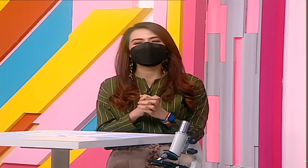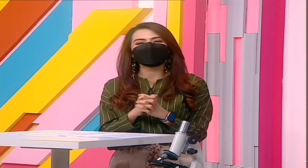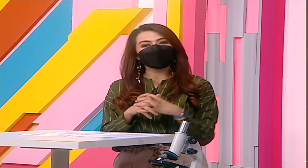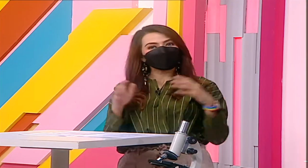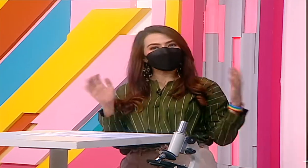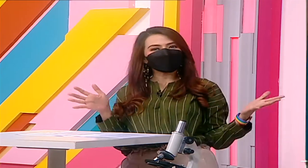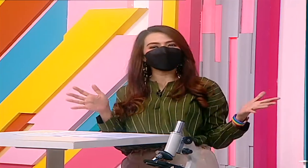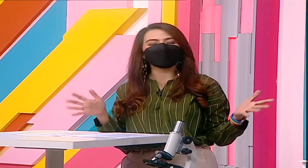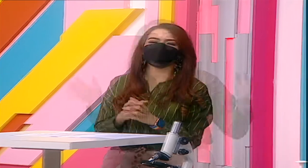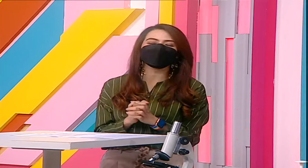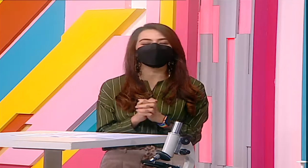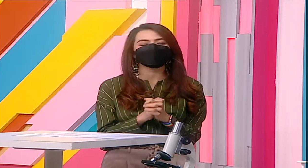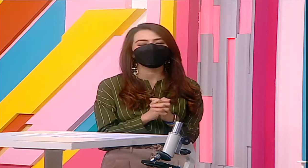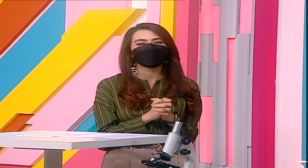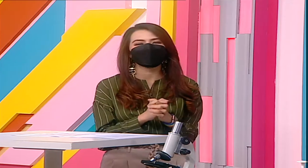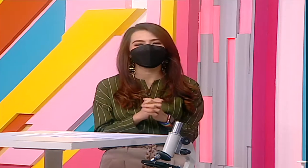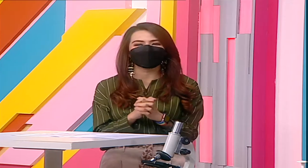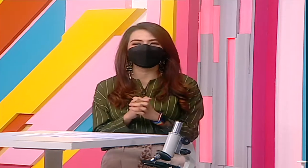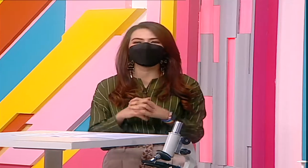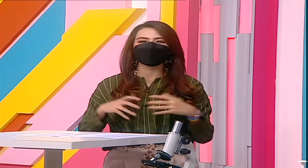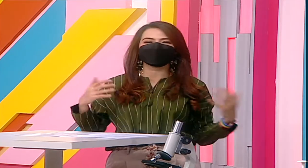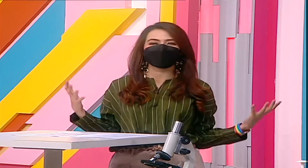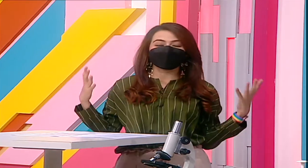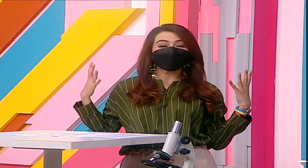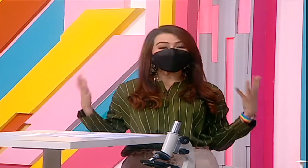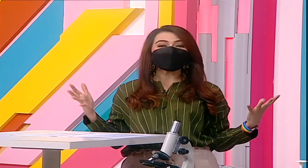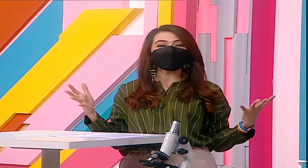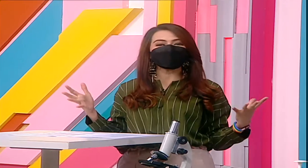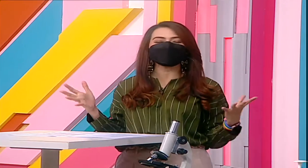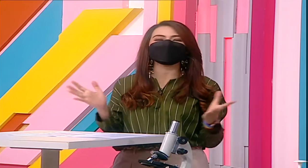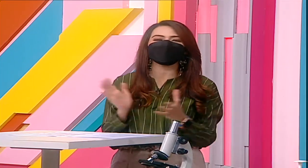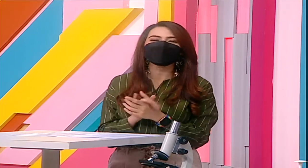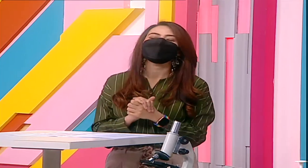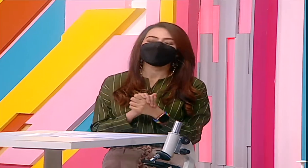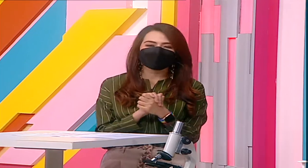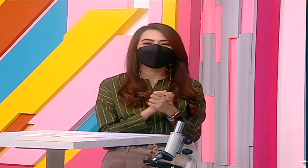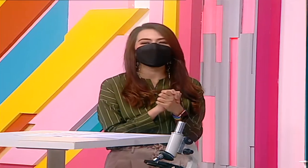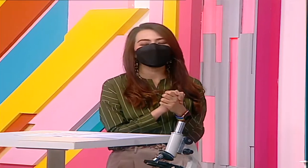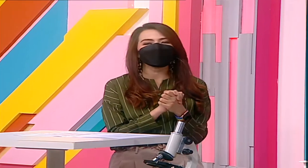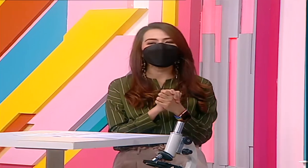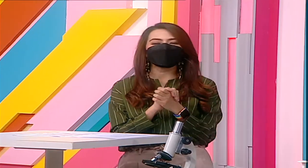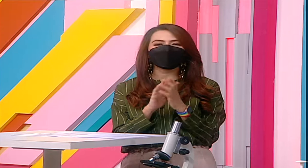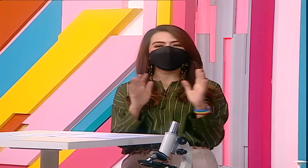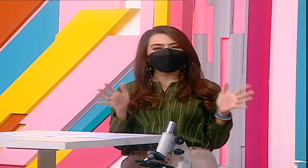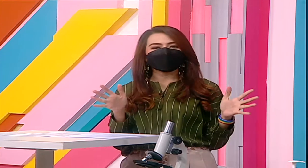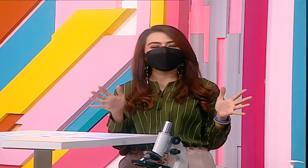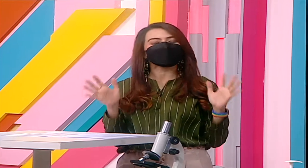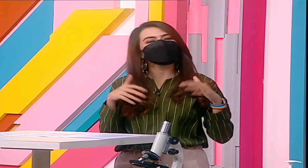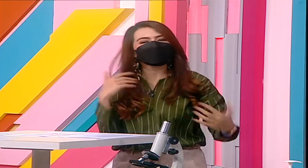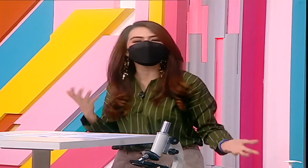Sedang menonton Didik TV KPM sekarang ini bersama dengan Kak Eli Arifin di sini. Ya, akan menemani adik-adik sama-sama